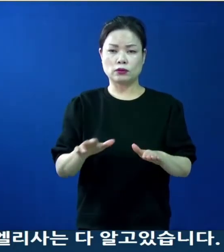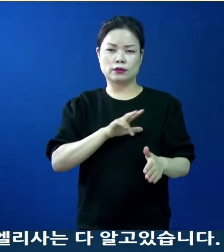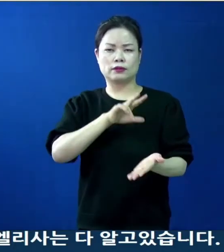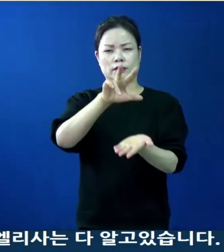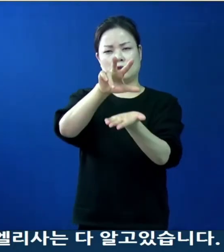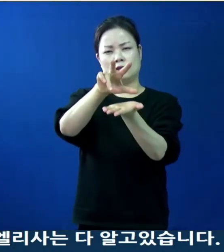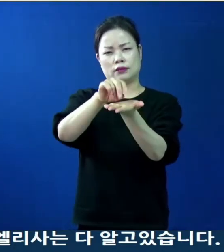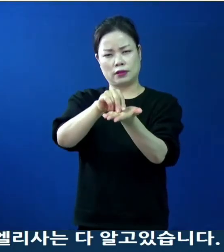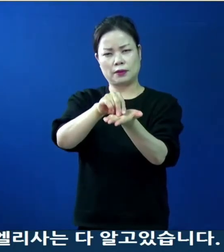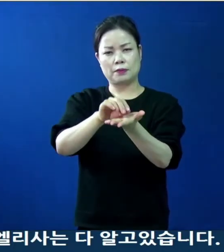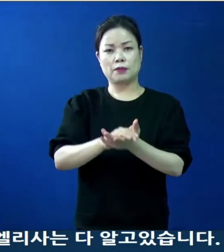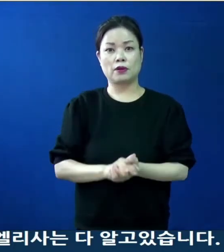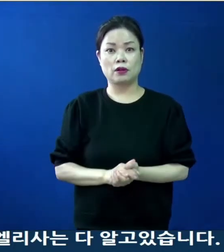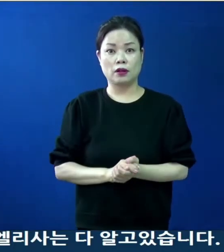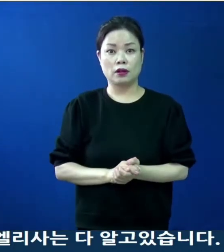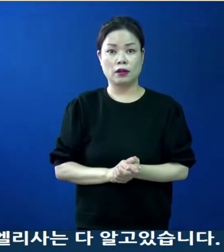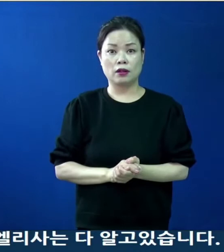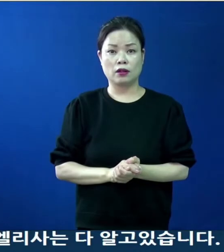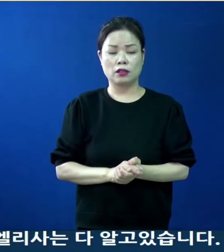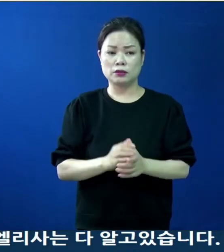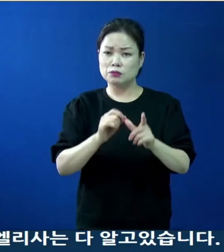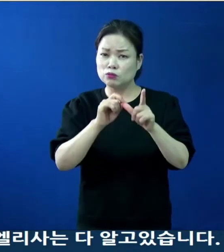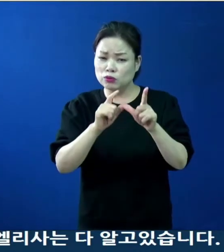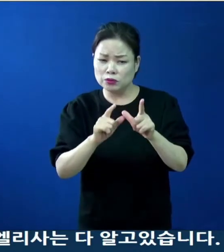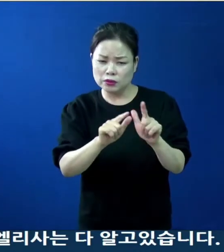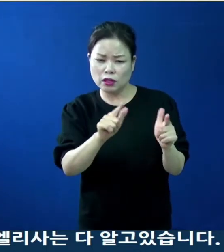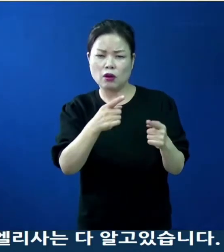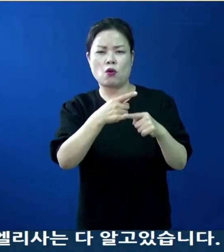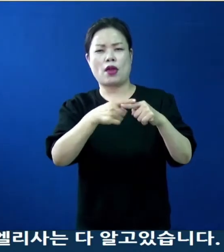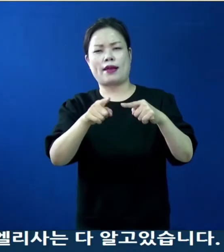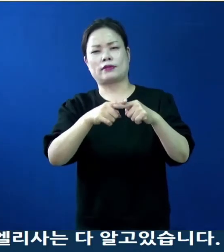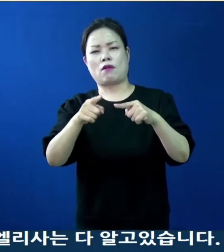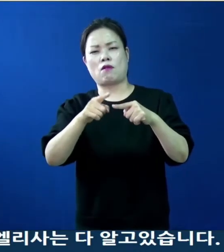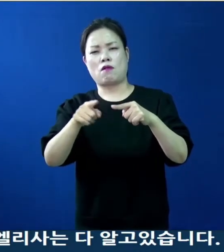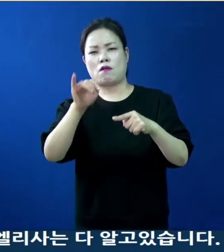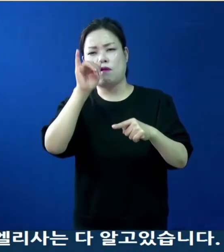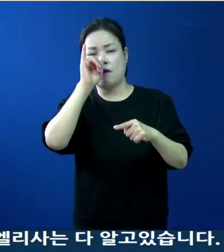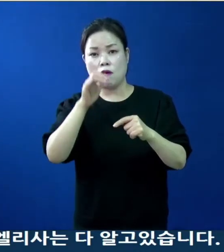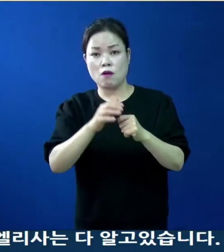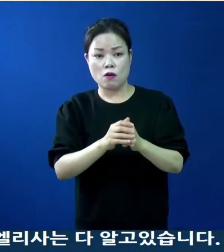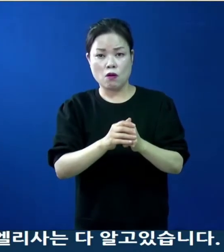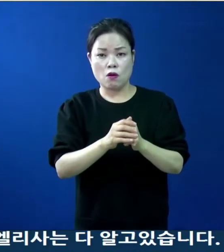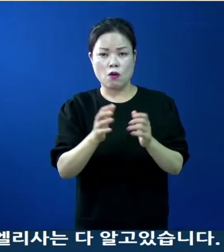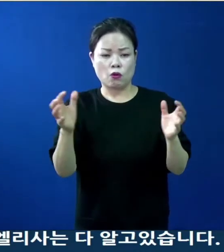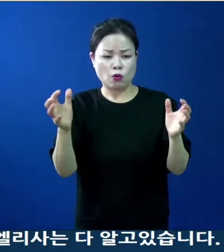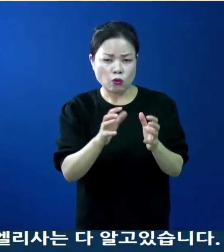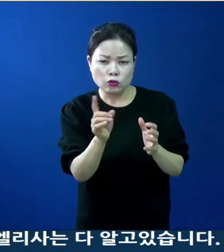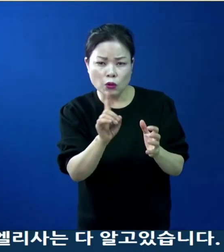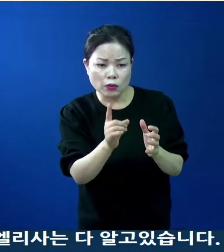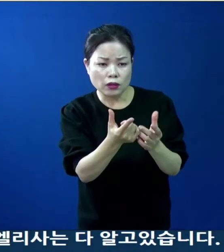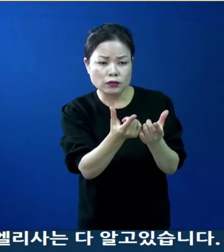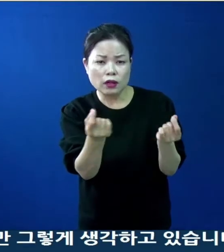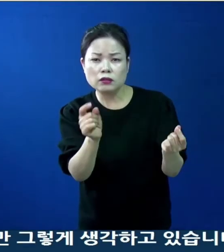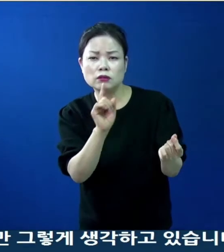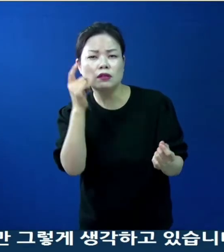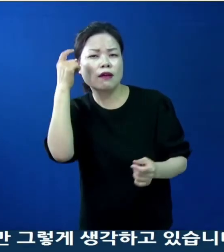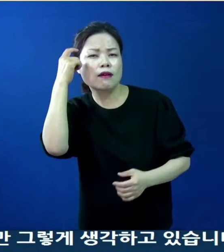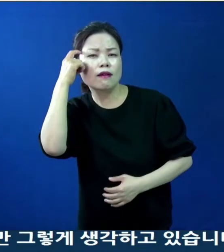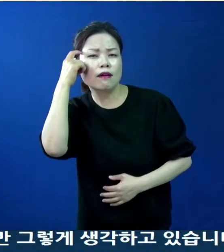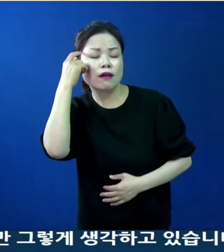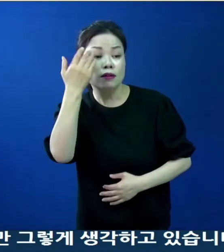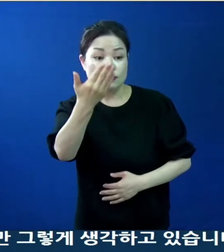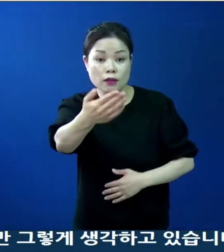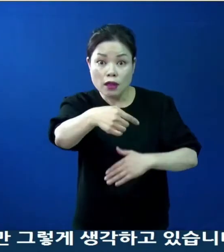제목이기도 한데요, 이 부분에 여러 해석이 있습니다. 공통된 의견은 뭐냐면 그때